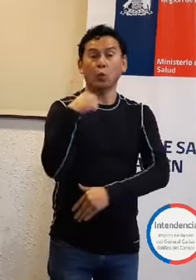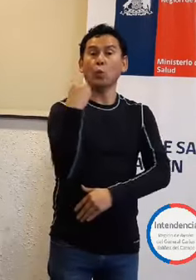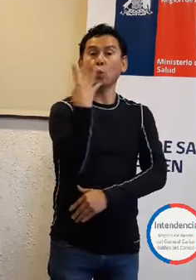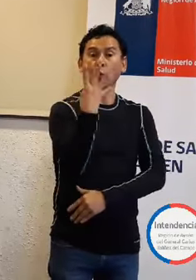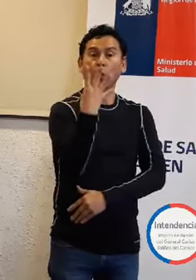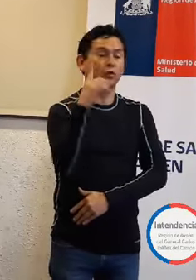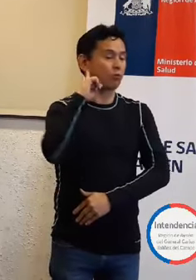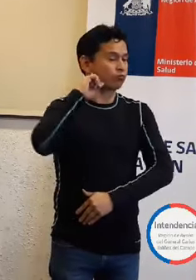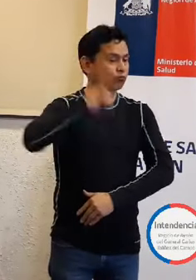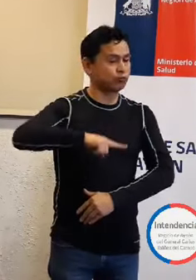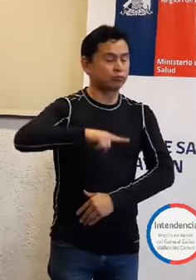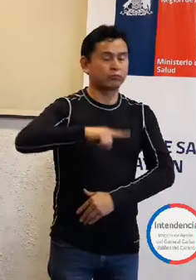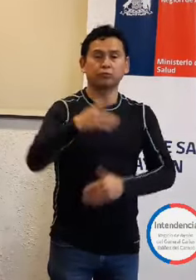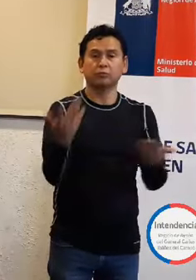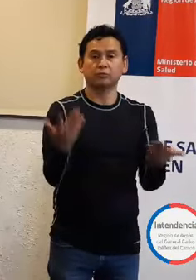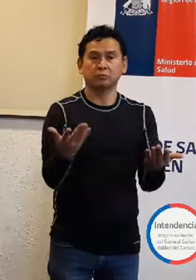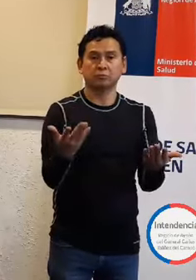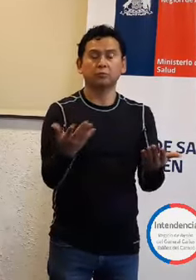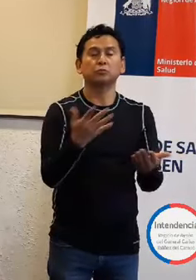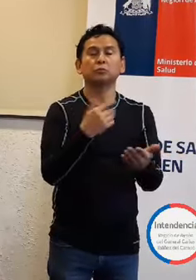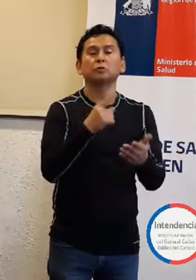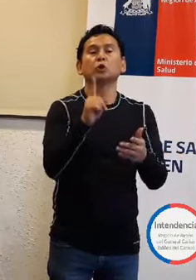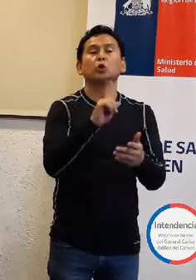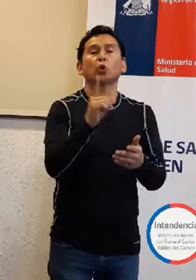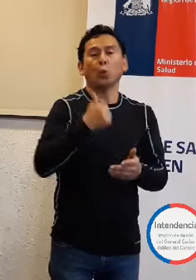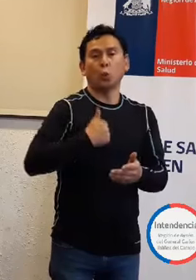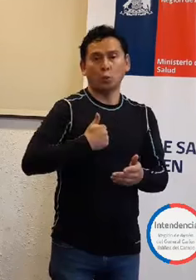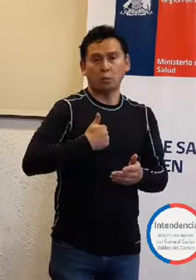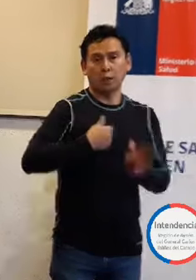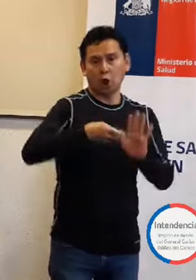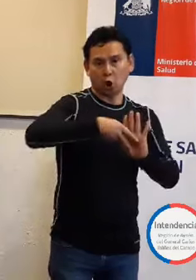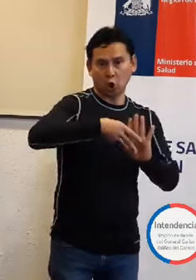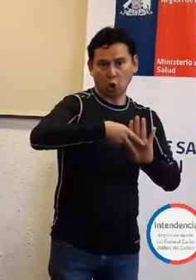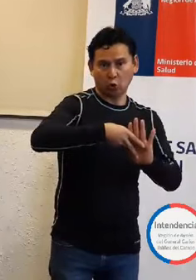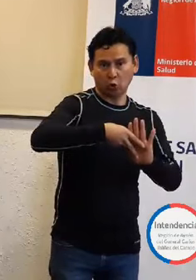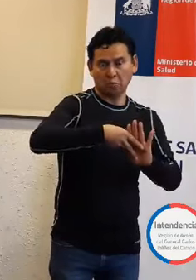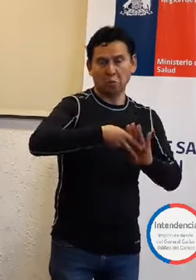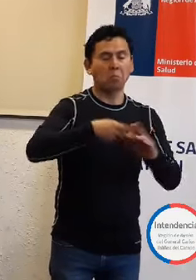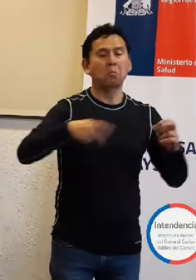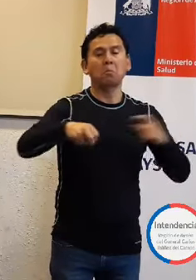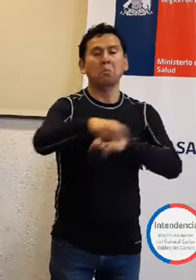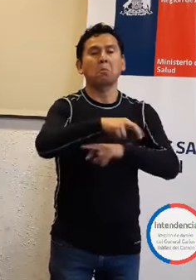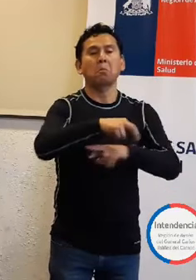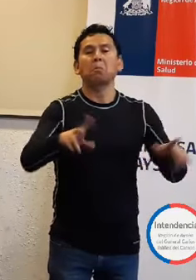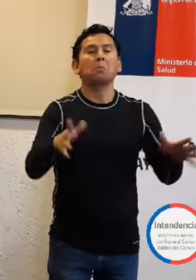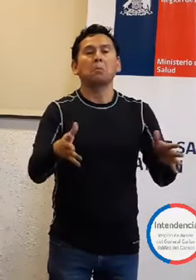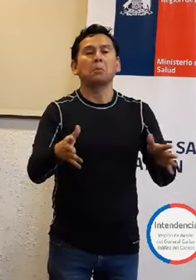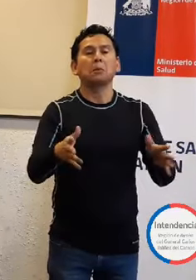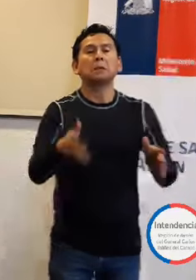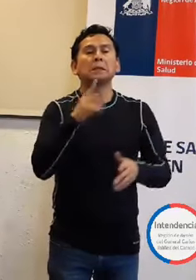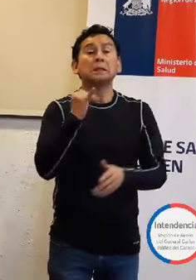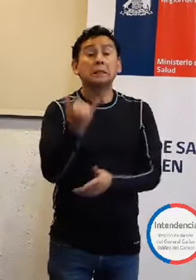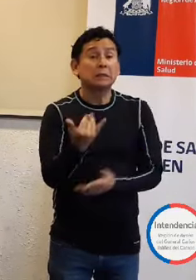infraccionados por infringir esta norma, desplazándose sin justificativo, y que fueron,